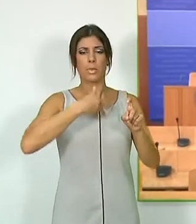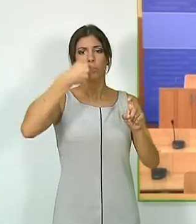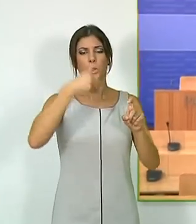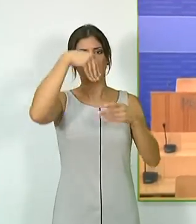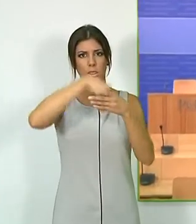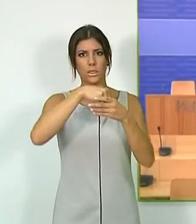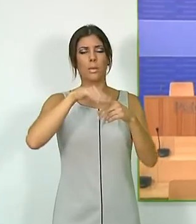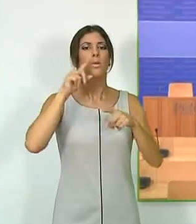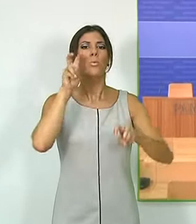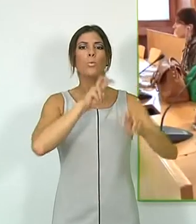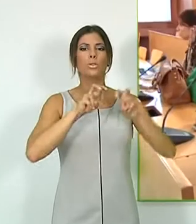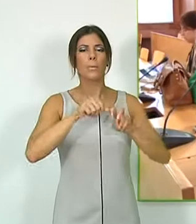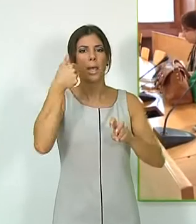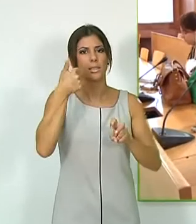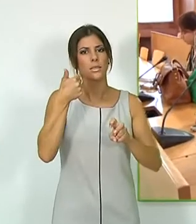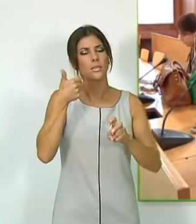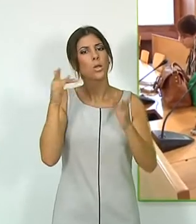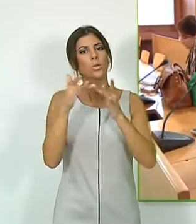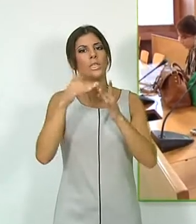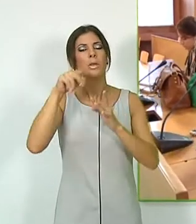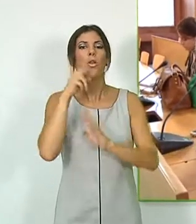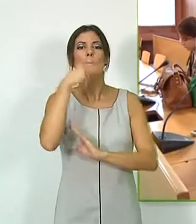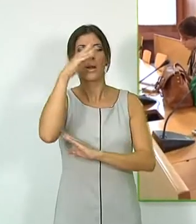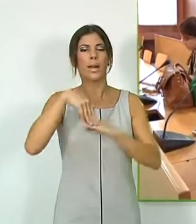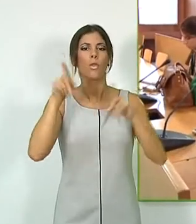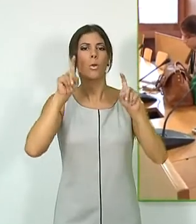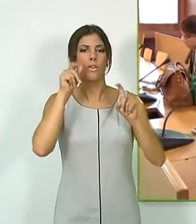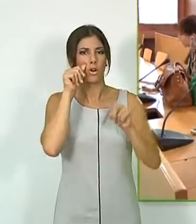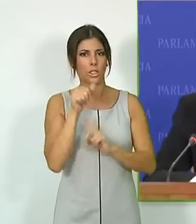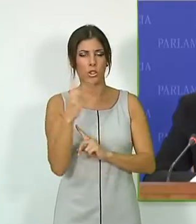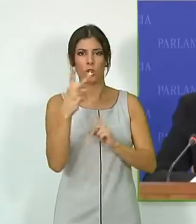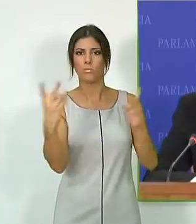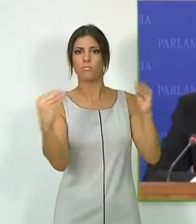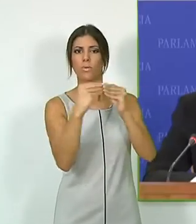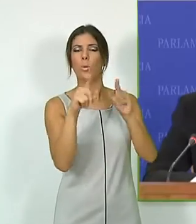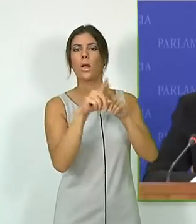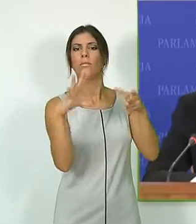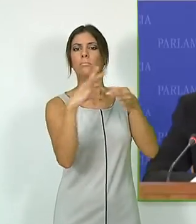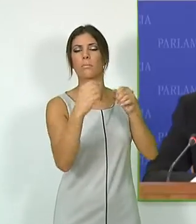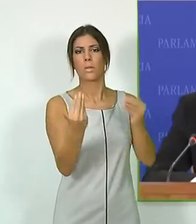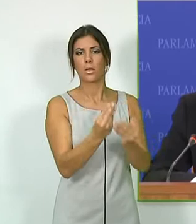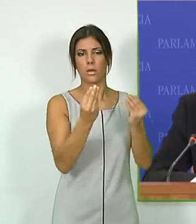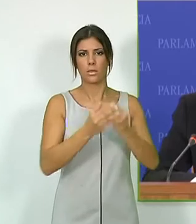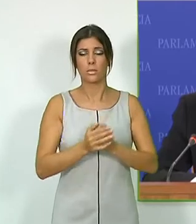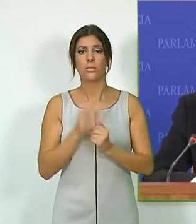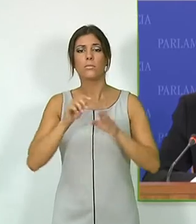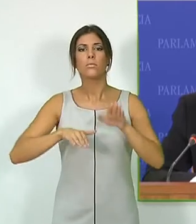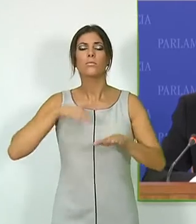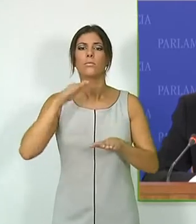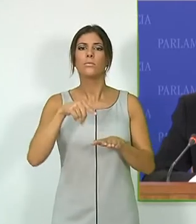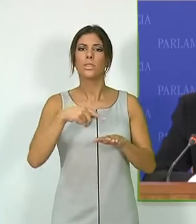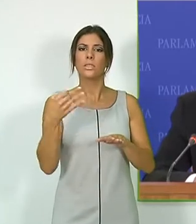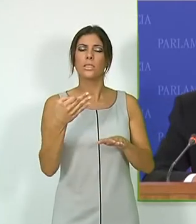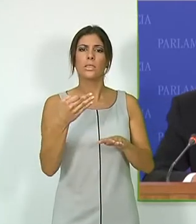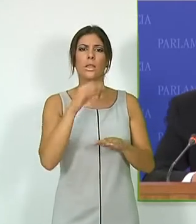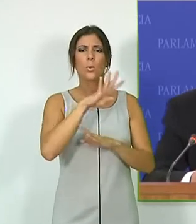sector educativo y que busque la implicación de los padres en la educación de los niños. Una iniciativa al amparo